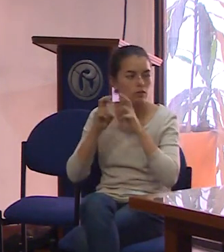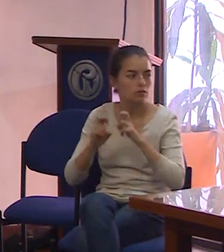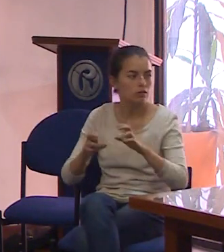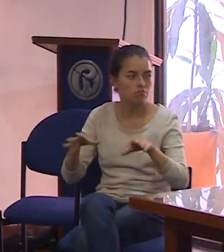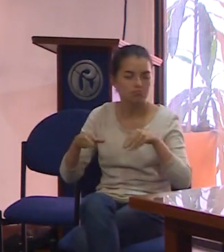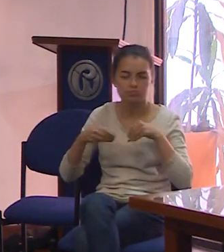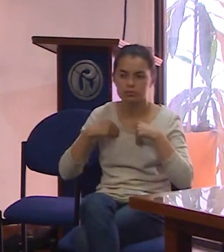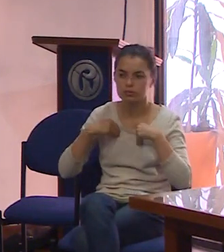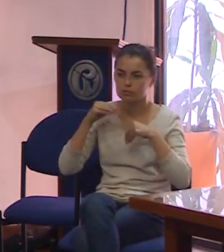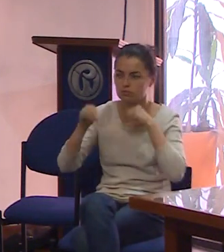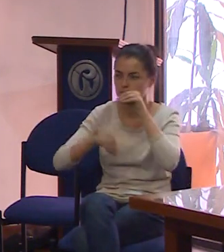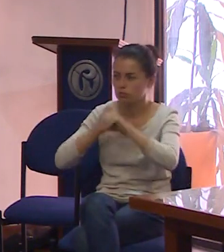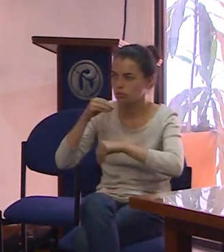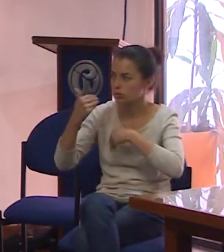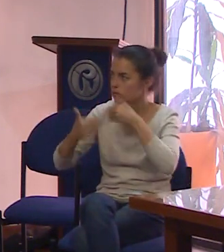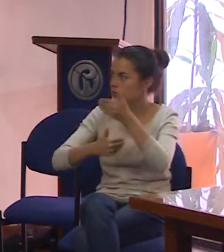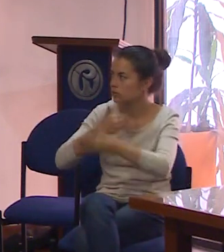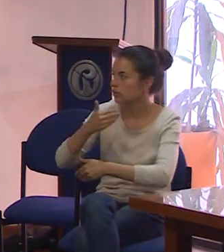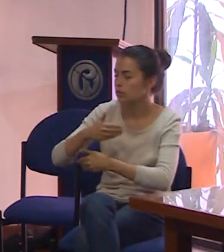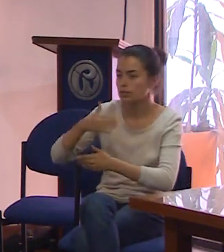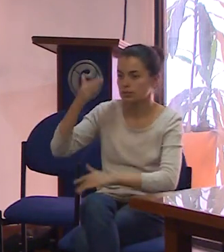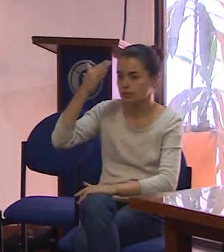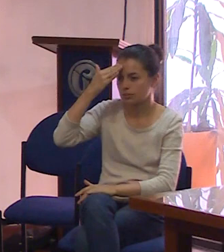formativo, sabemos que las